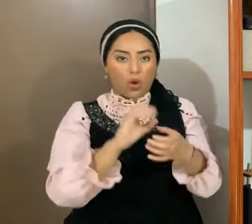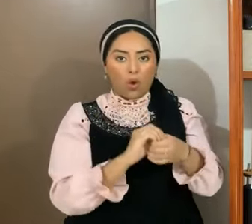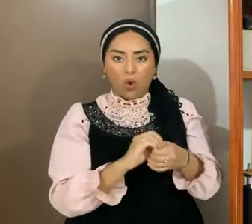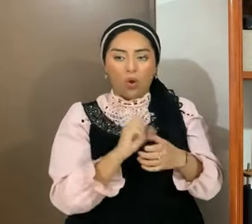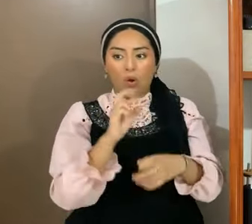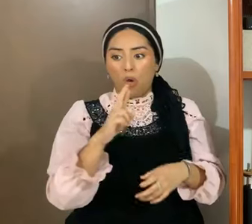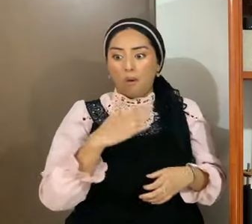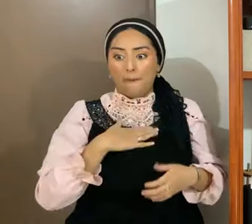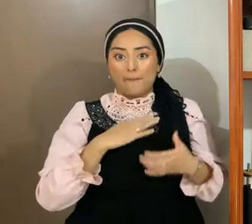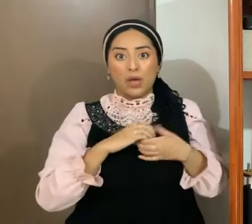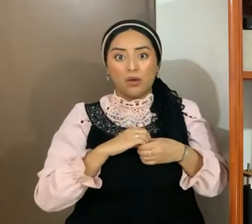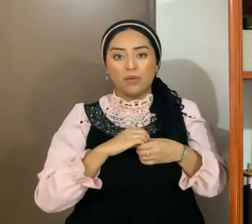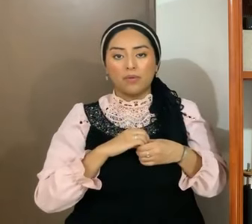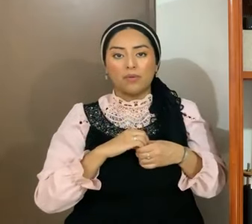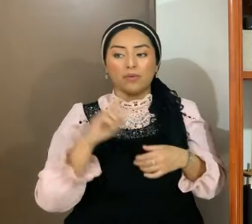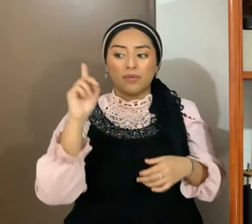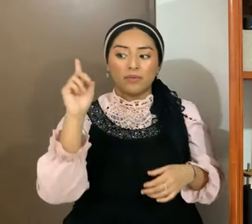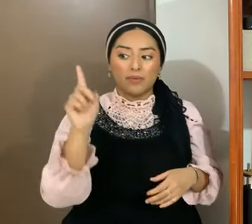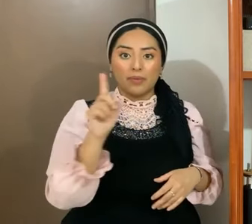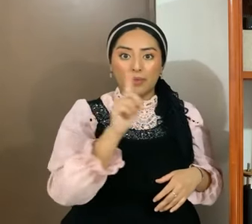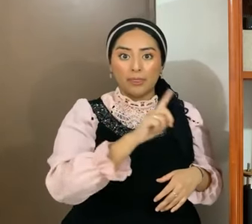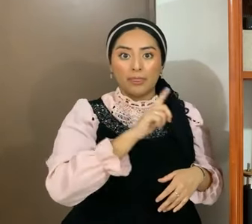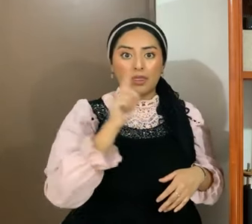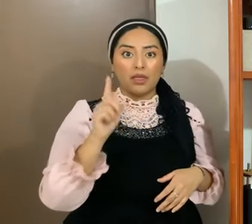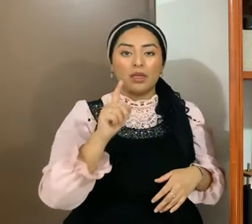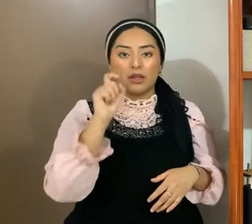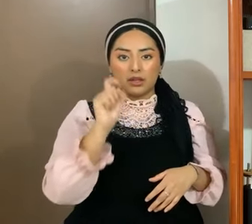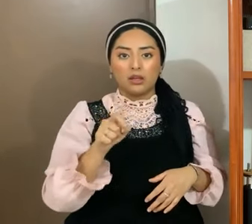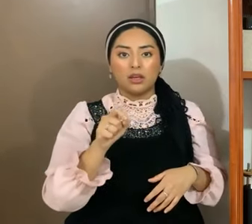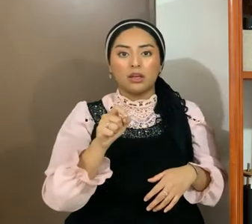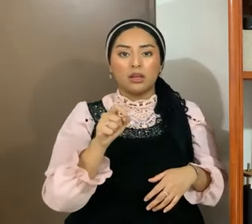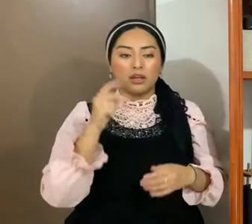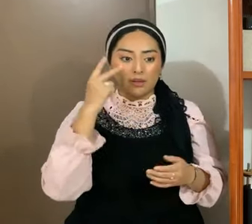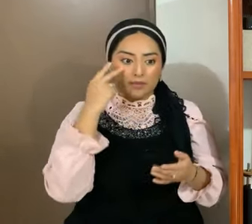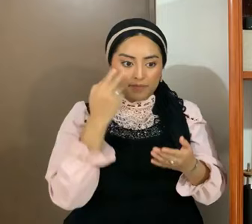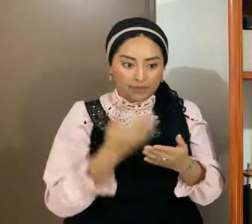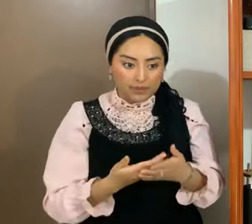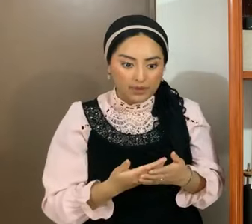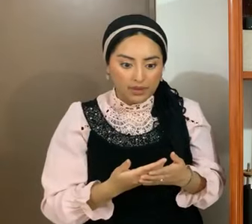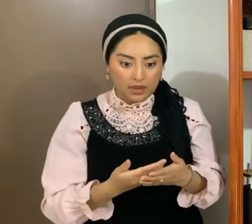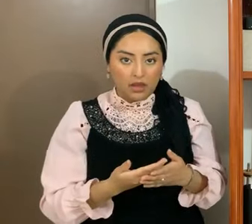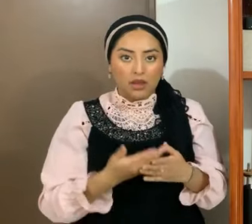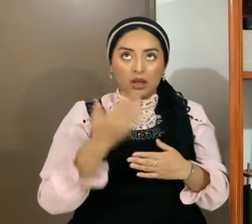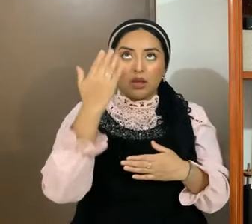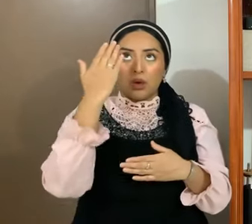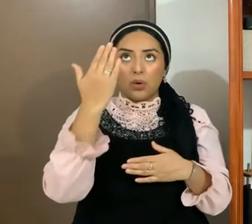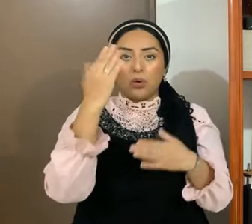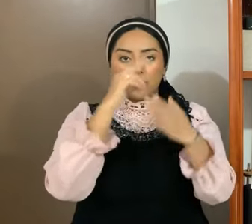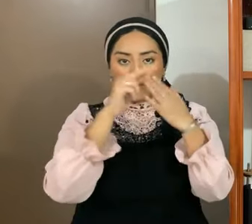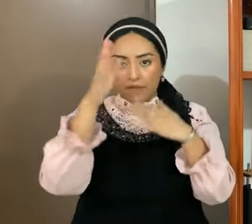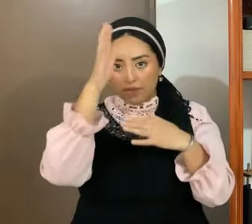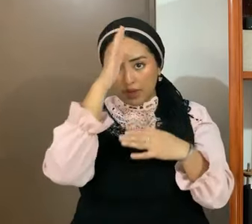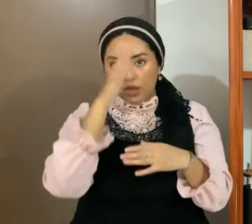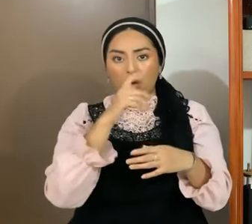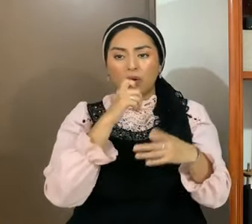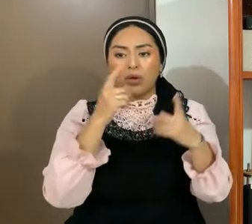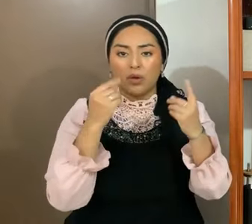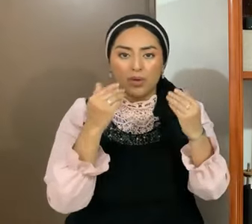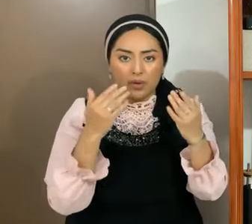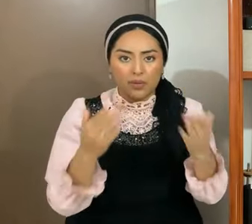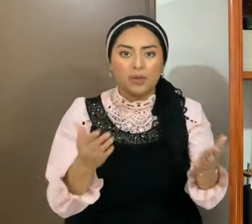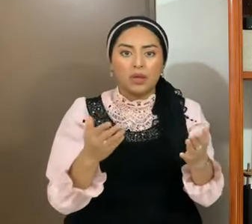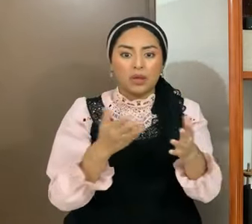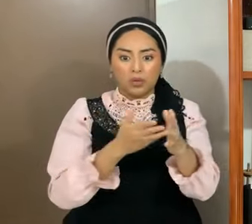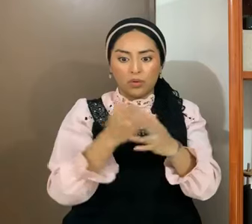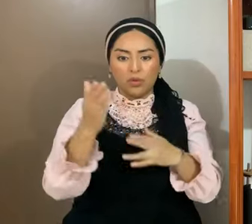sea mía. Cada uno de nosotros tenemos que dar cuenta de que el Eterno es quien hace la obra por